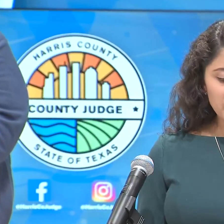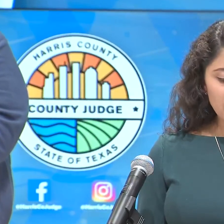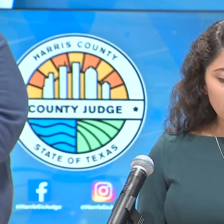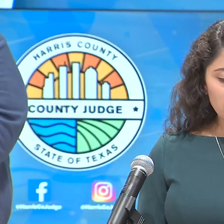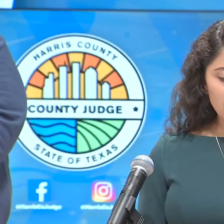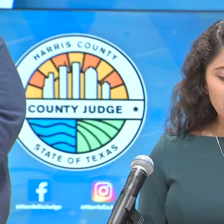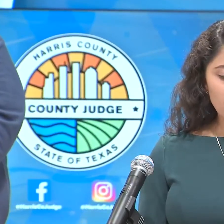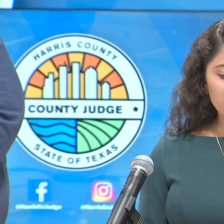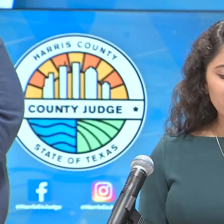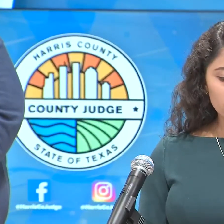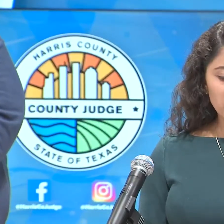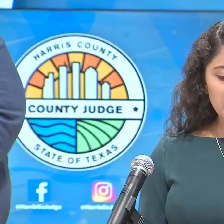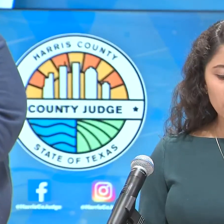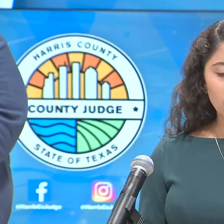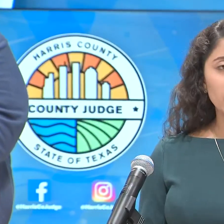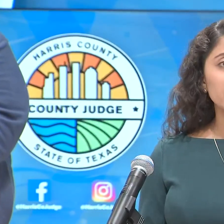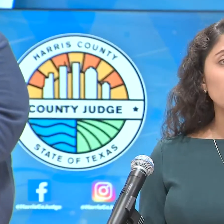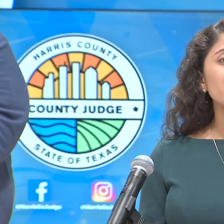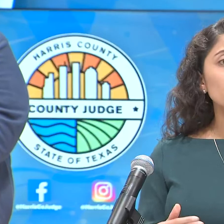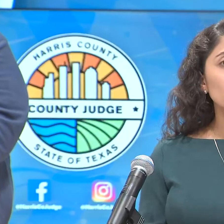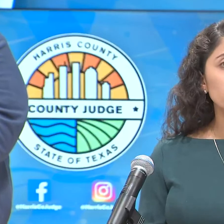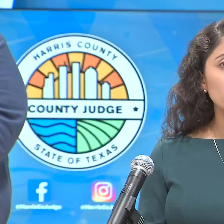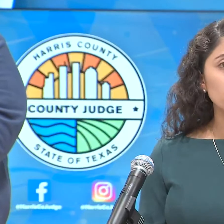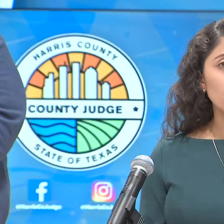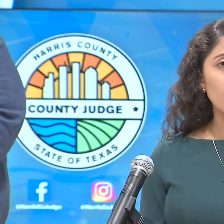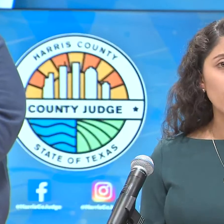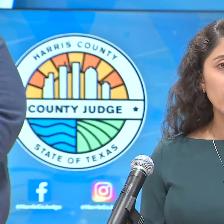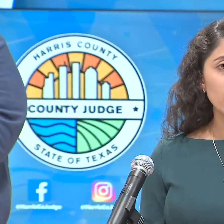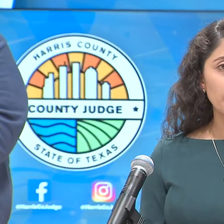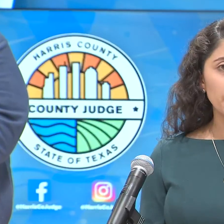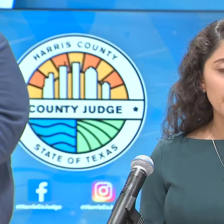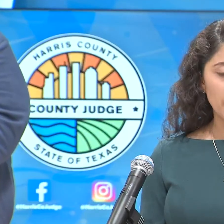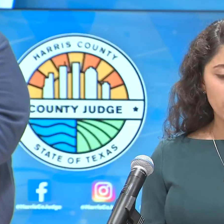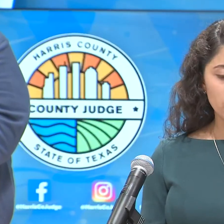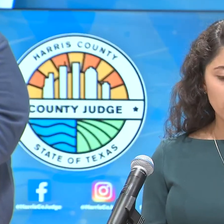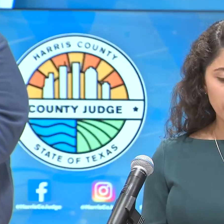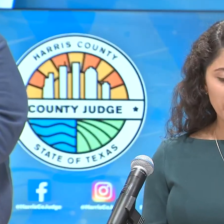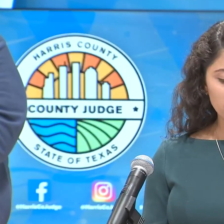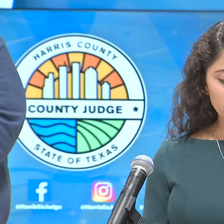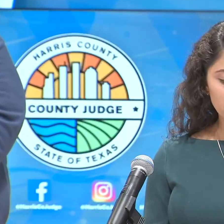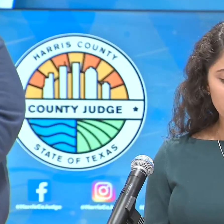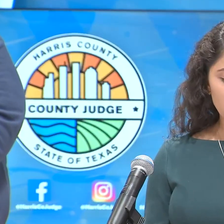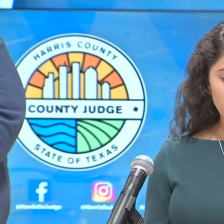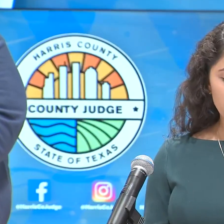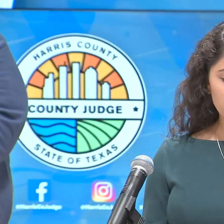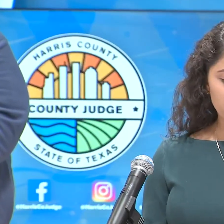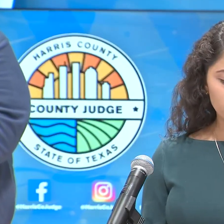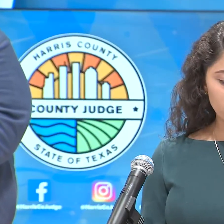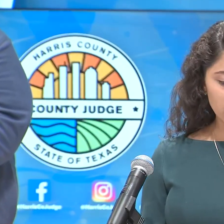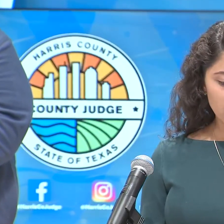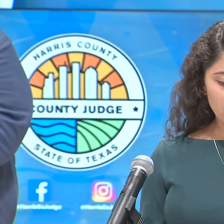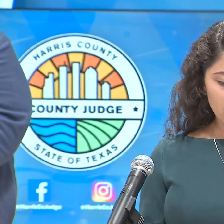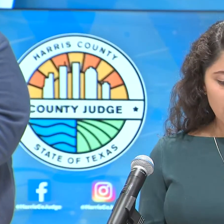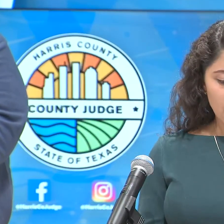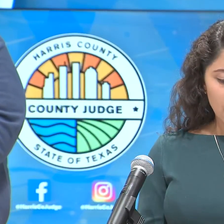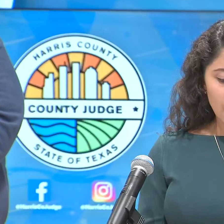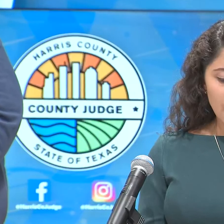voy a compartir algo de lo que está sucediendo, lo que estamos haciendo nosotros como gobierno en cuanto a preparaciones y lo que debe hacer